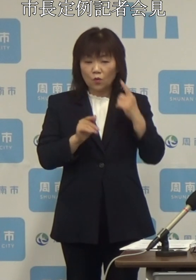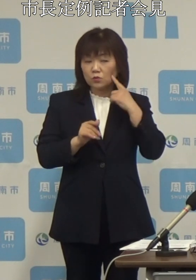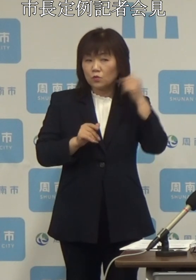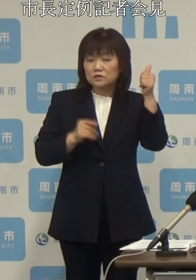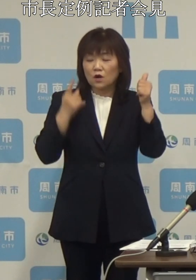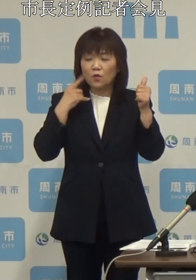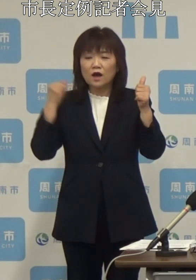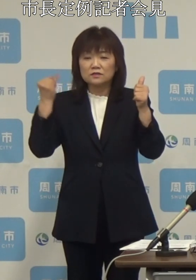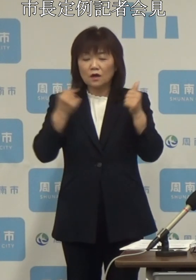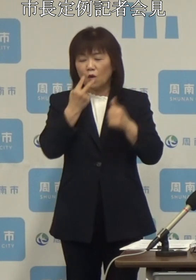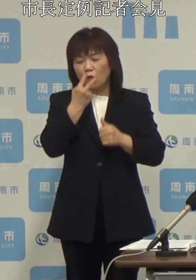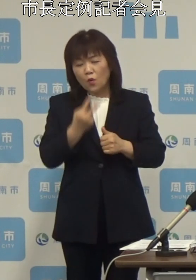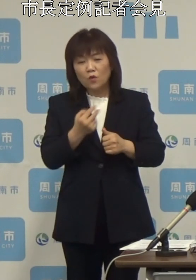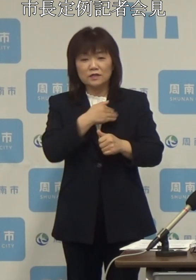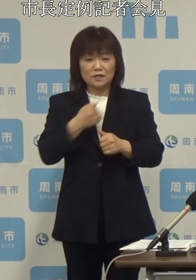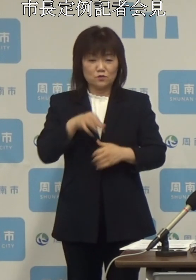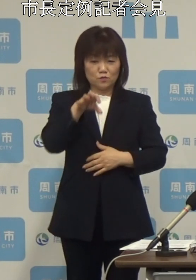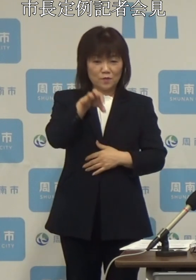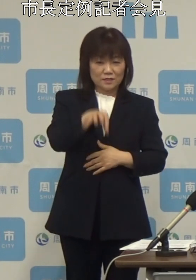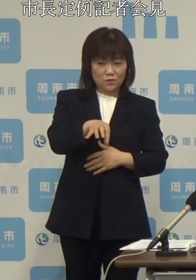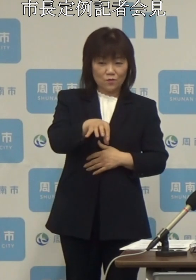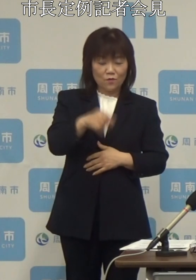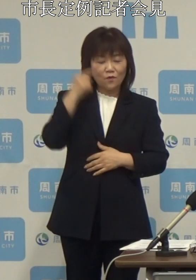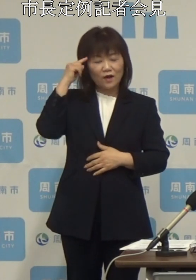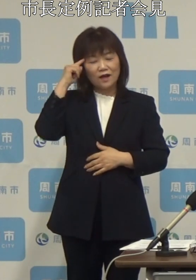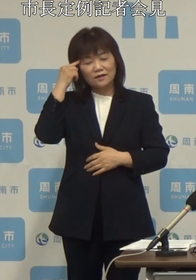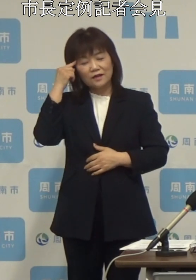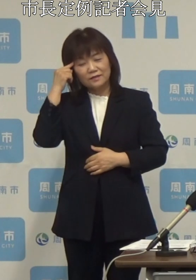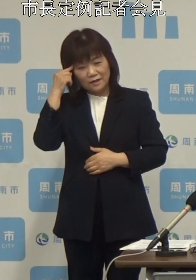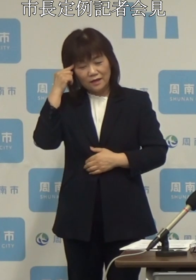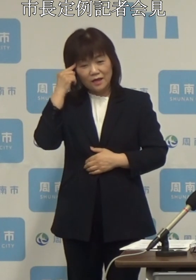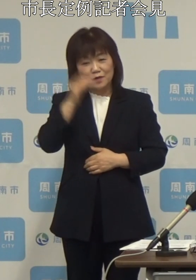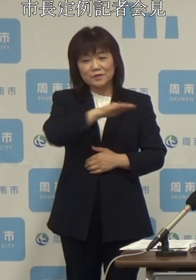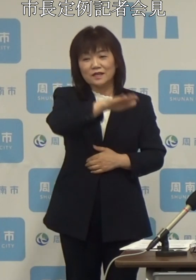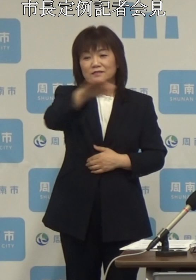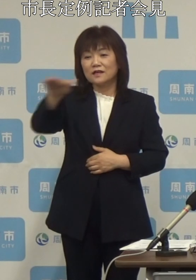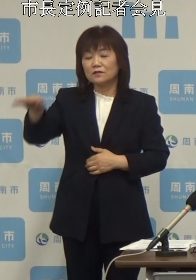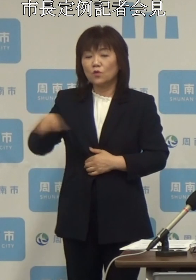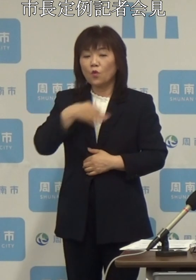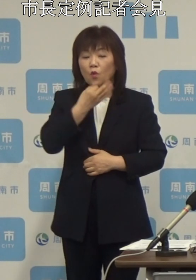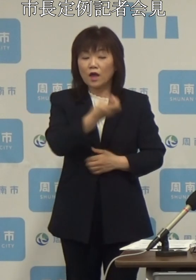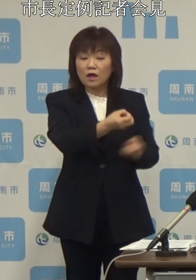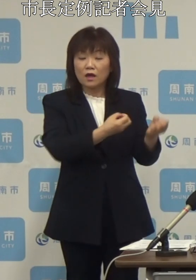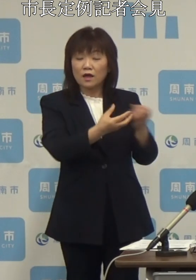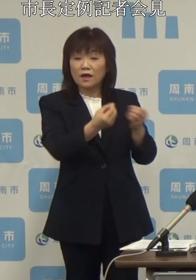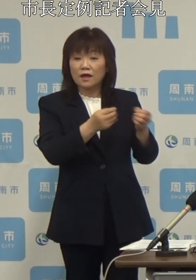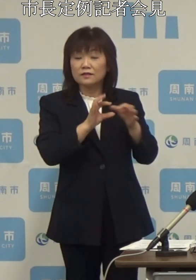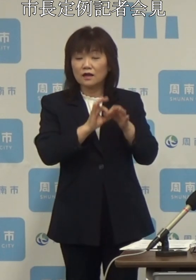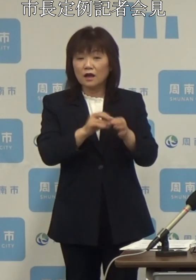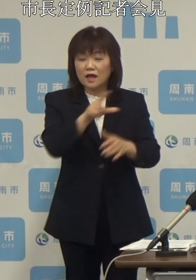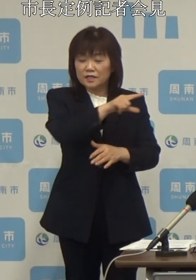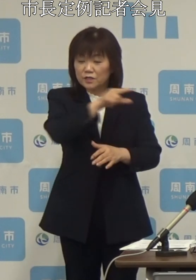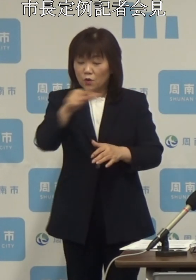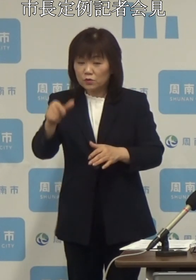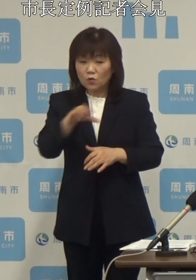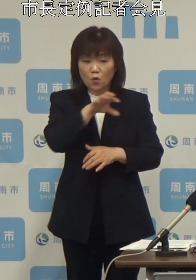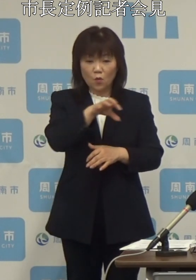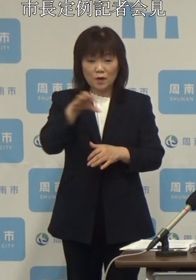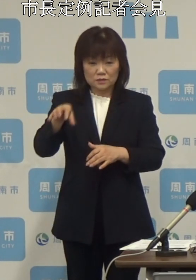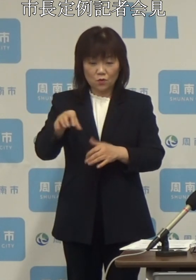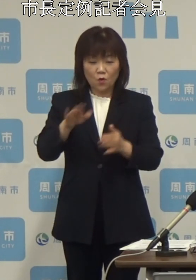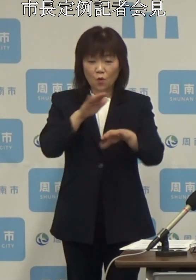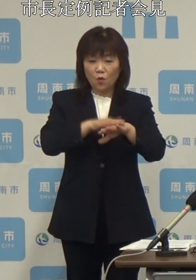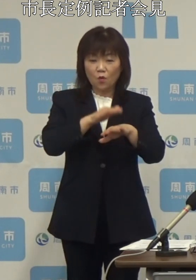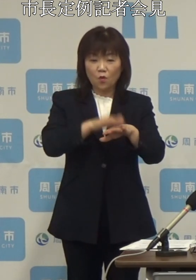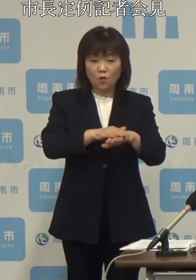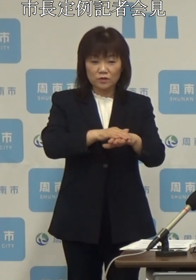少しでもリラックスできる空間づくりを意識して皆様の声を伺いながらいろいろな場所やスタイルで